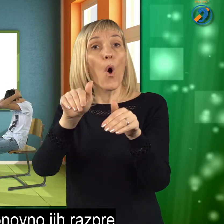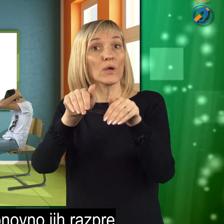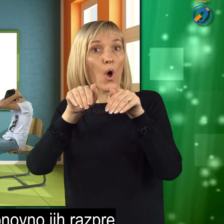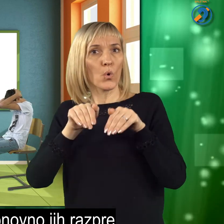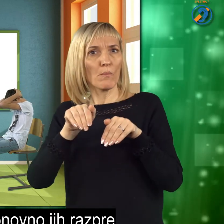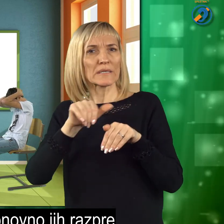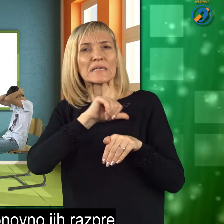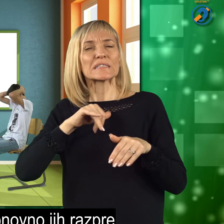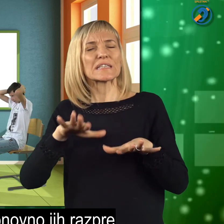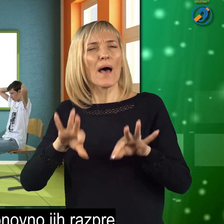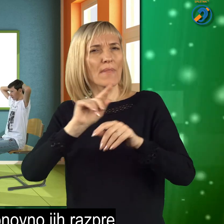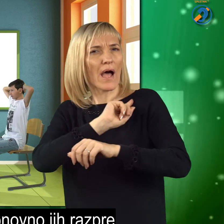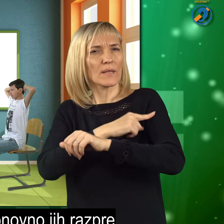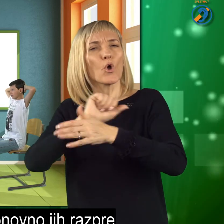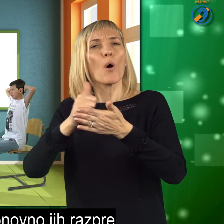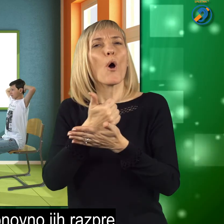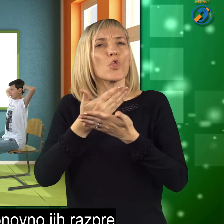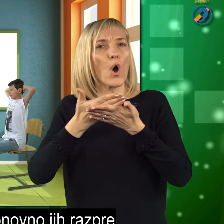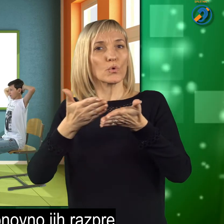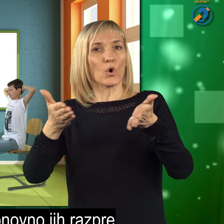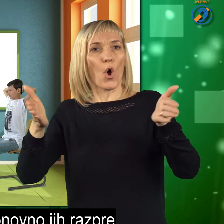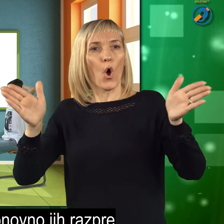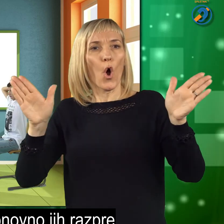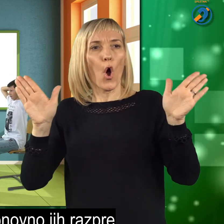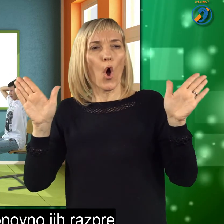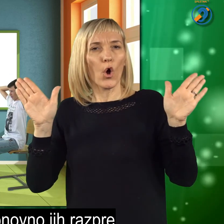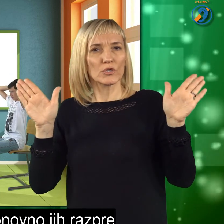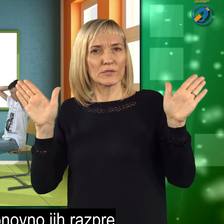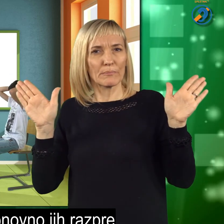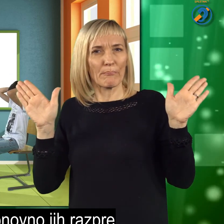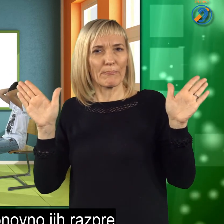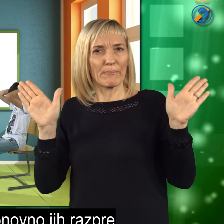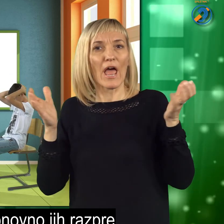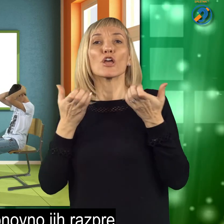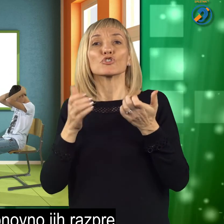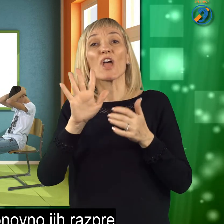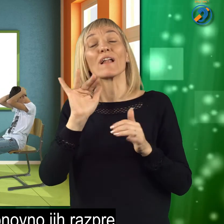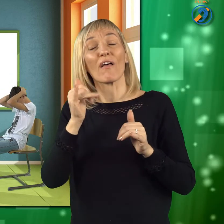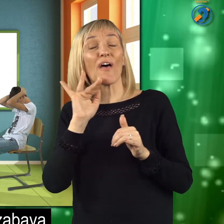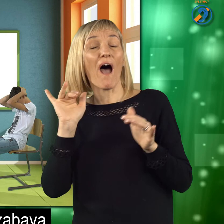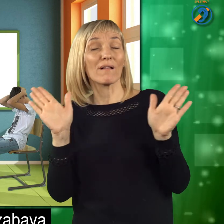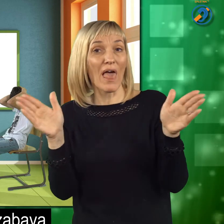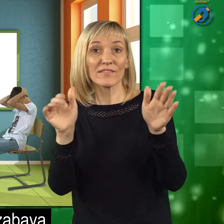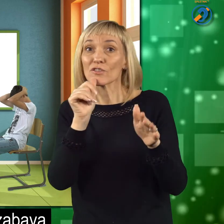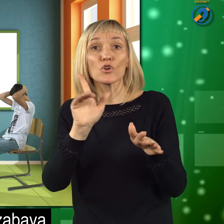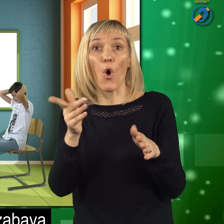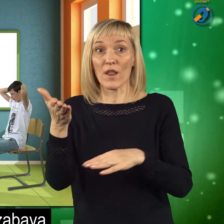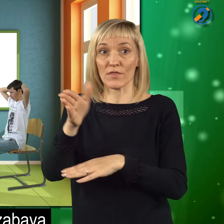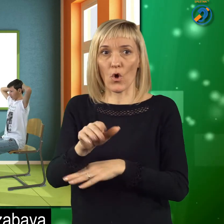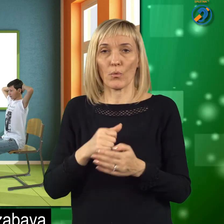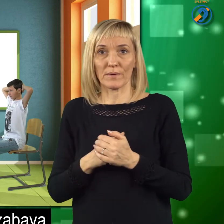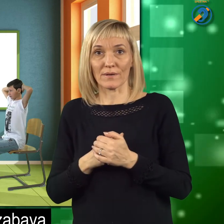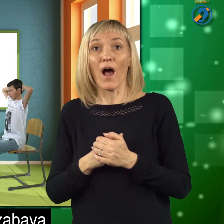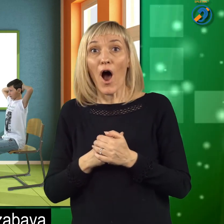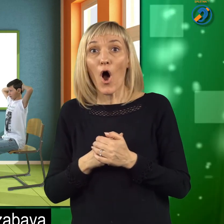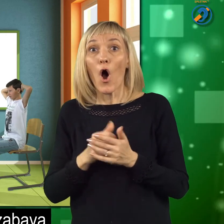Sebi najde moč, ponovno jih razpre, želja po poletu nikoli ne zamre. Vdih, sledi zabava,